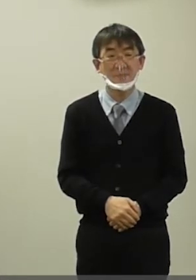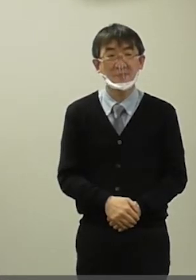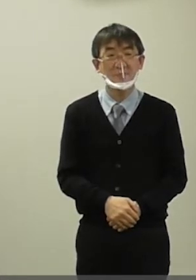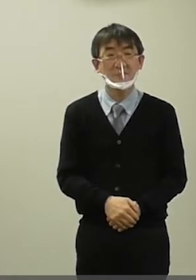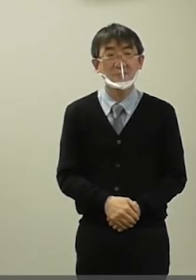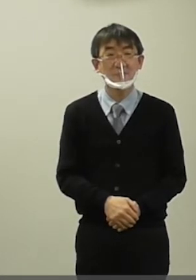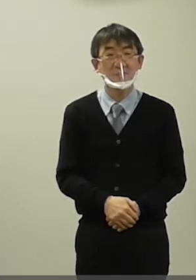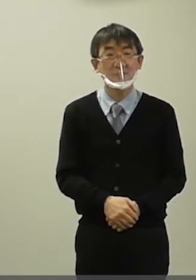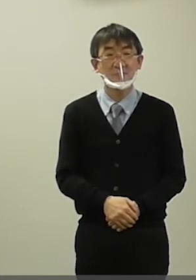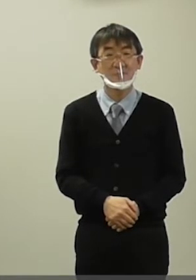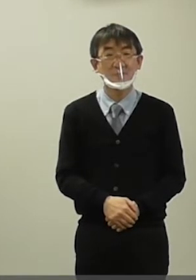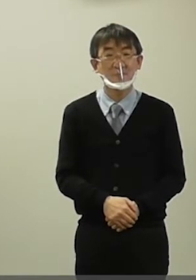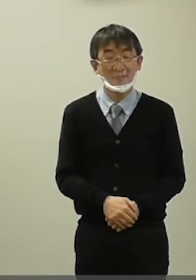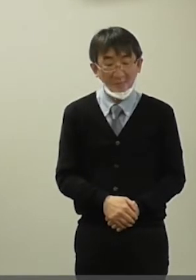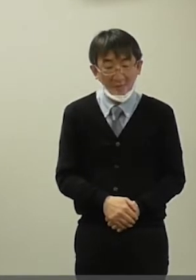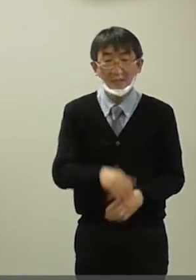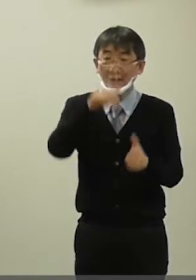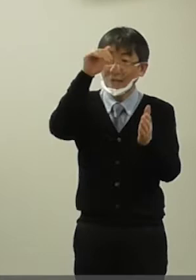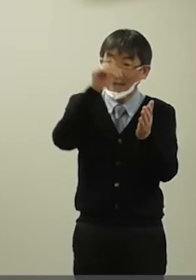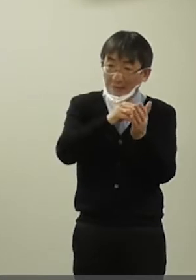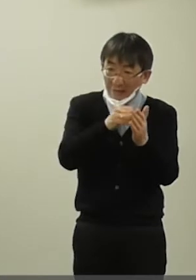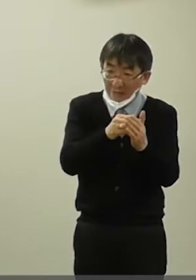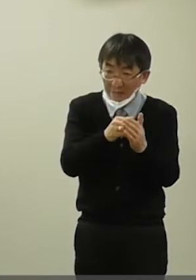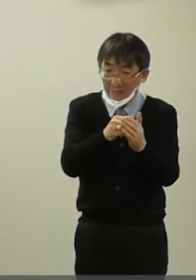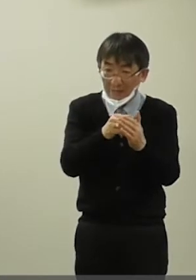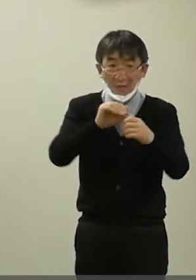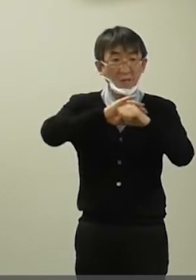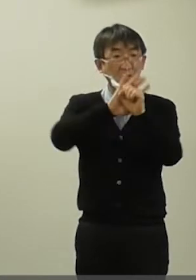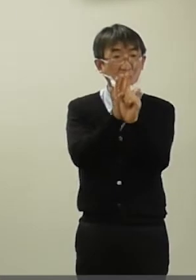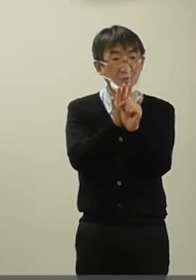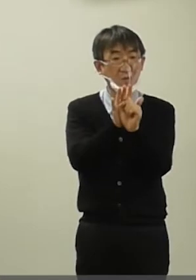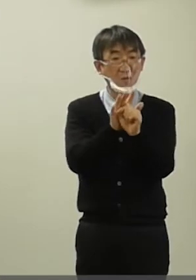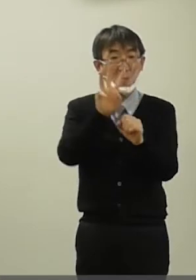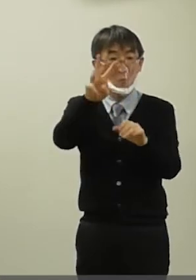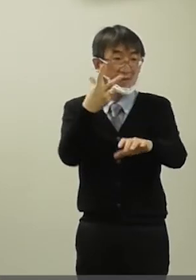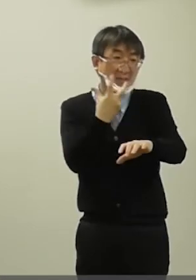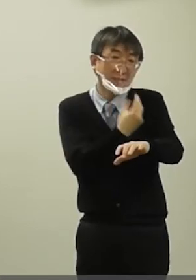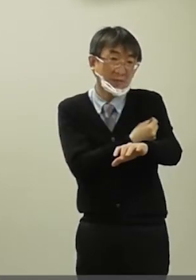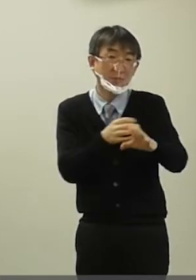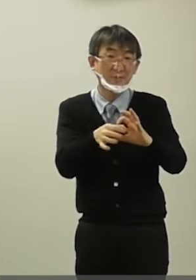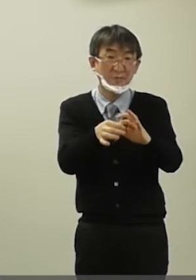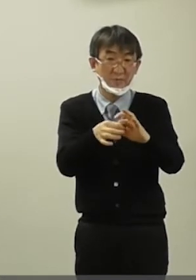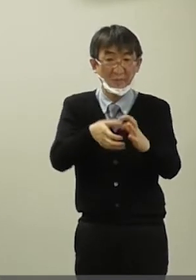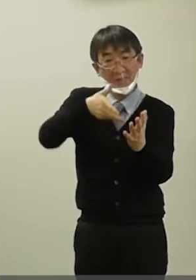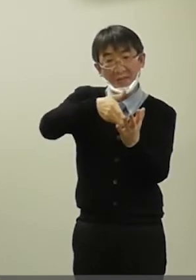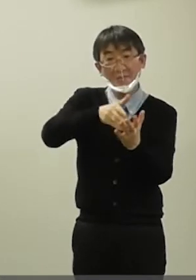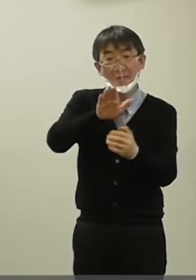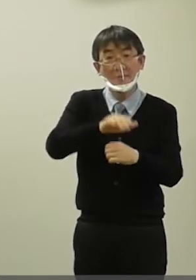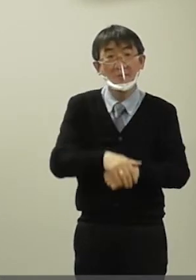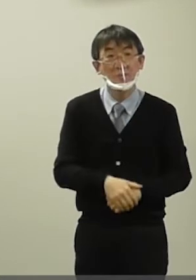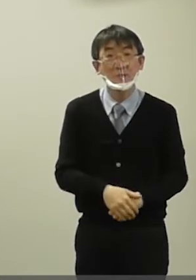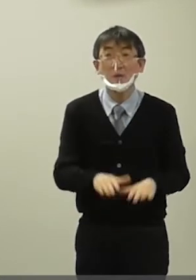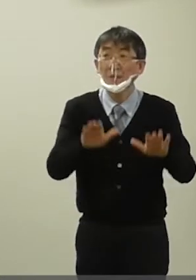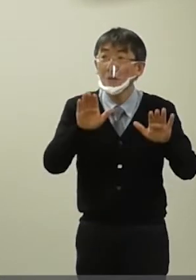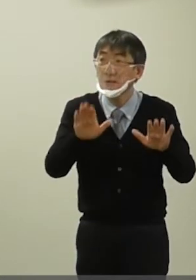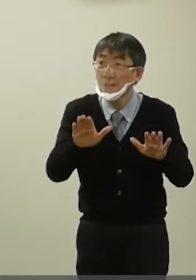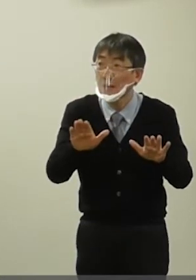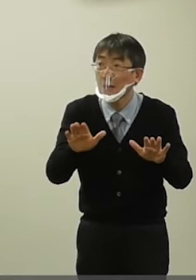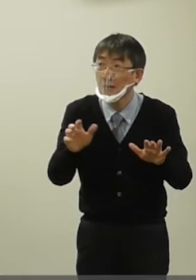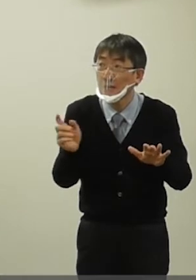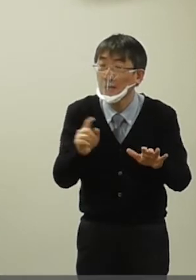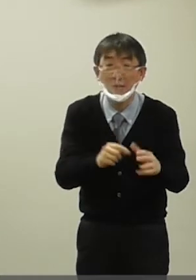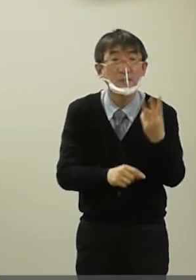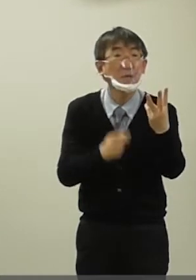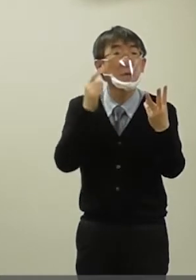声それでも最後にあの新型から能率化ワクチン接種についてであります実際の3回で世襲進んで